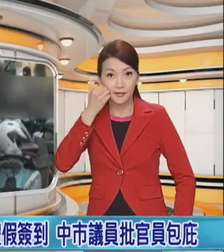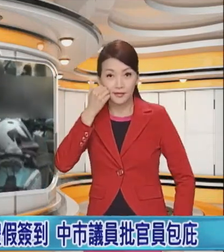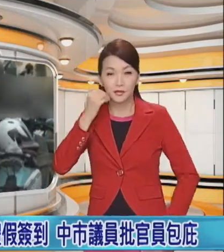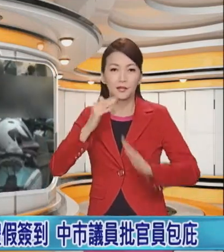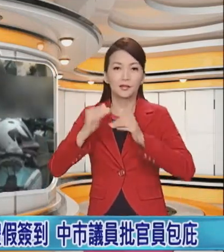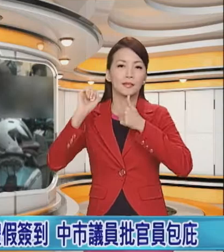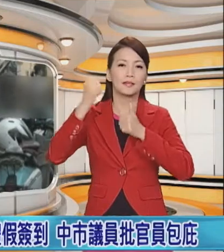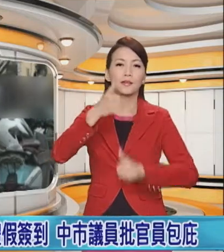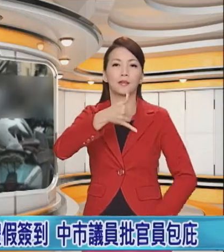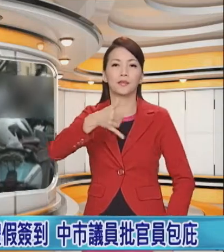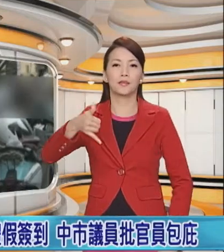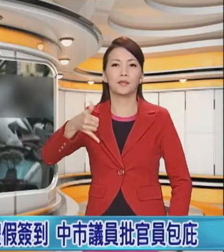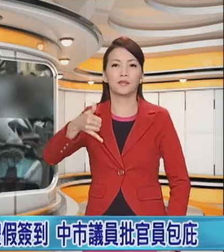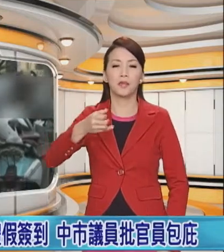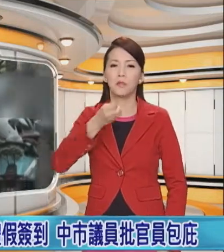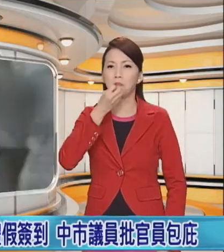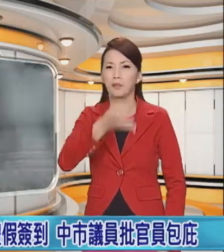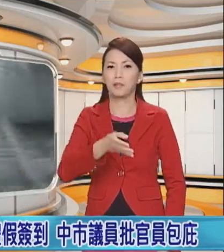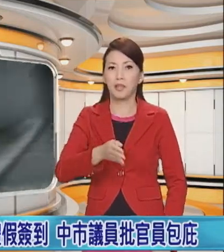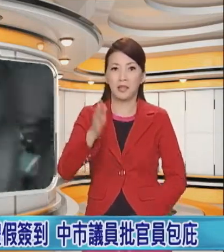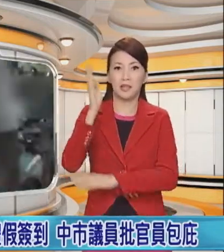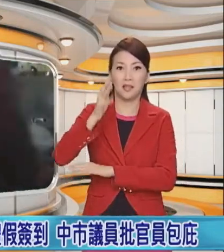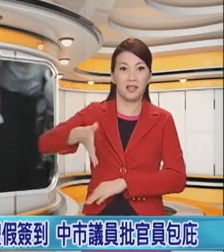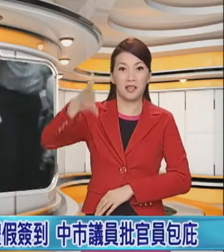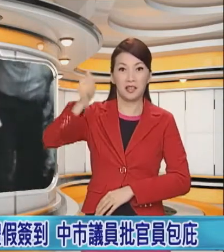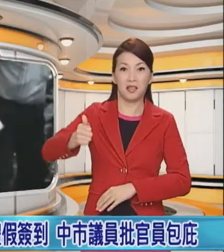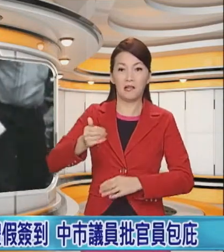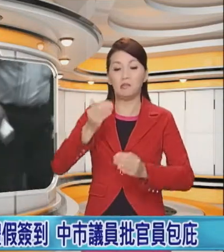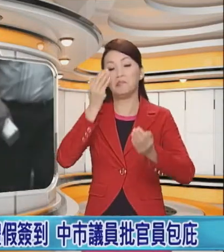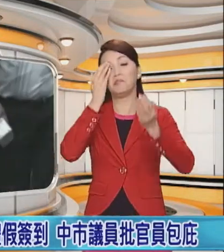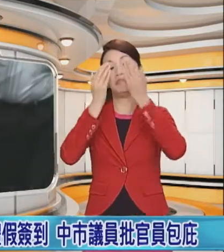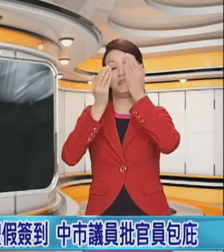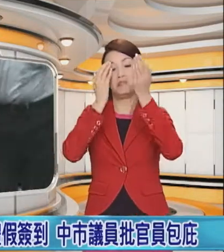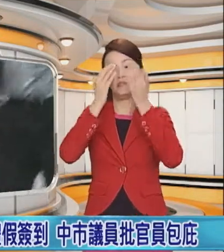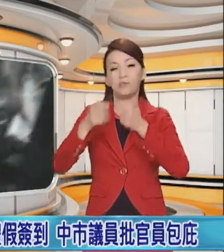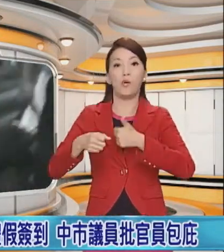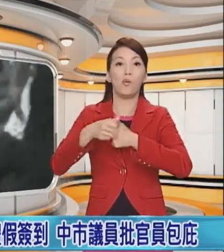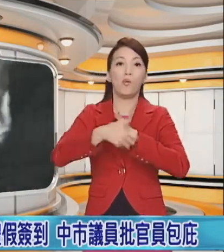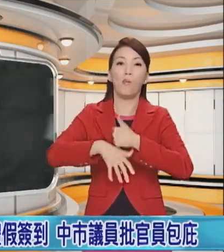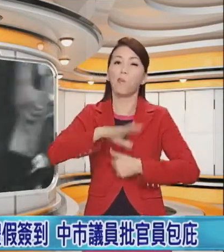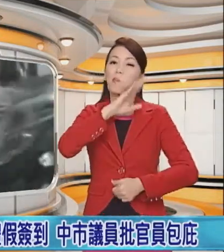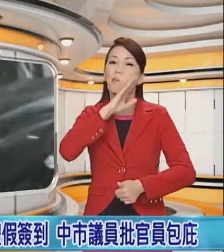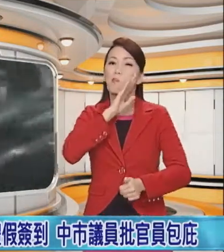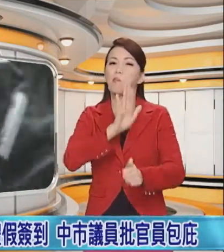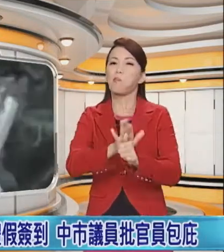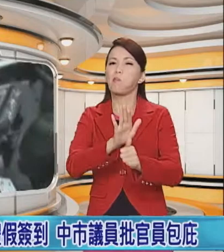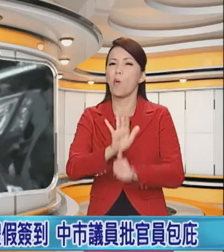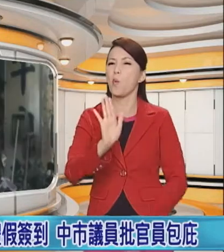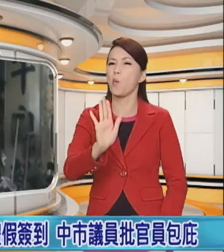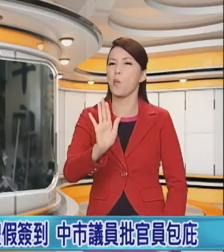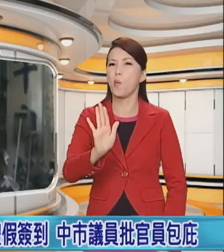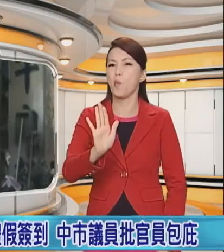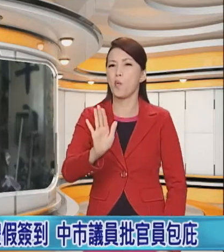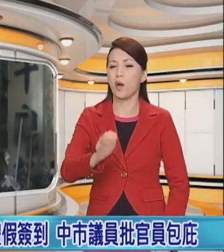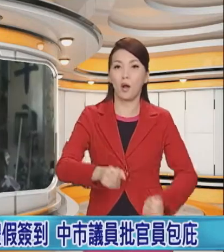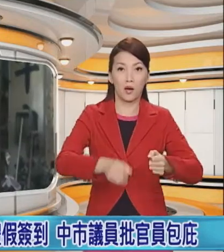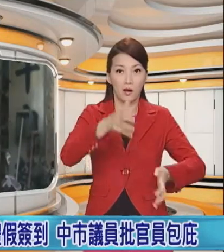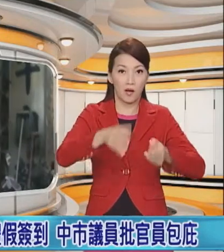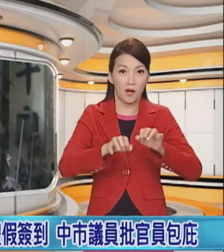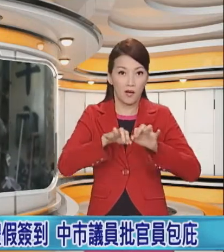员，同时也指控有官员长期包庇下属。不过，被他指控的